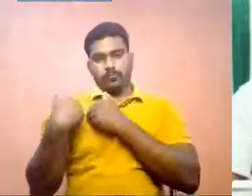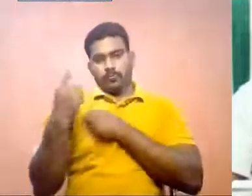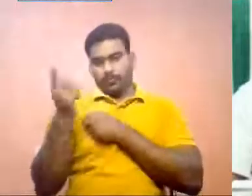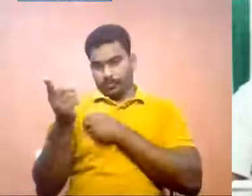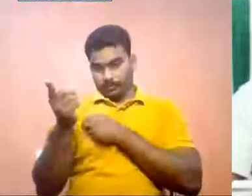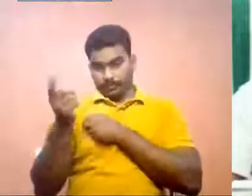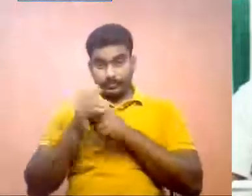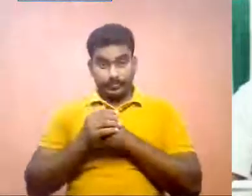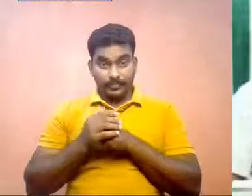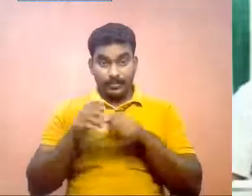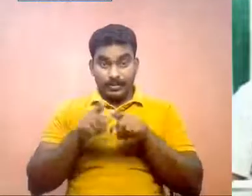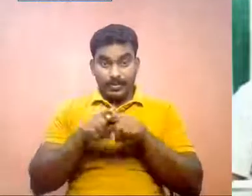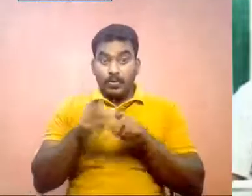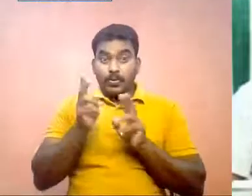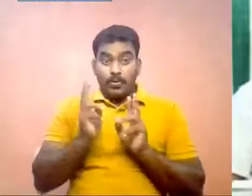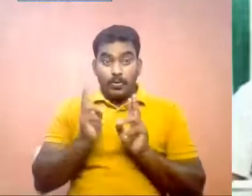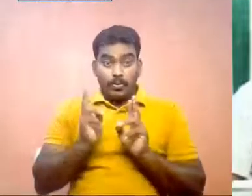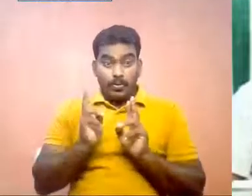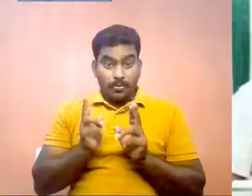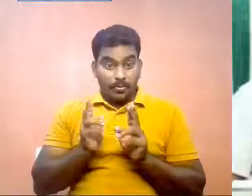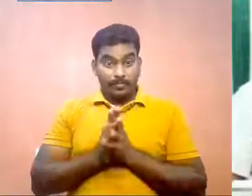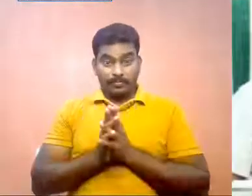അത്തരം കാര്യങ്ങൾ